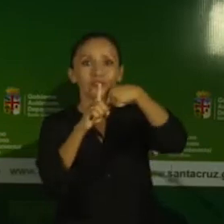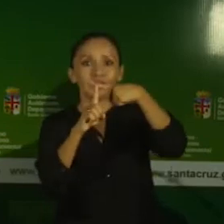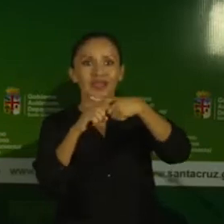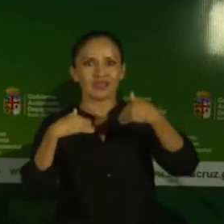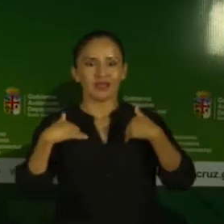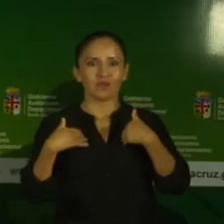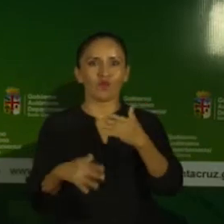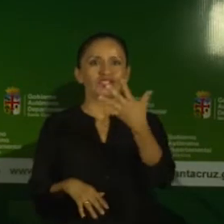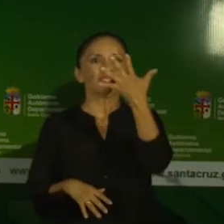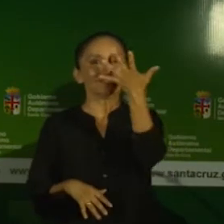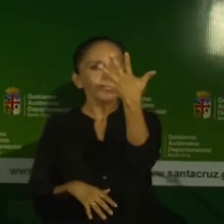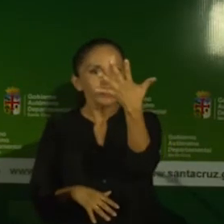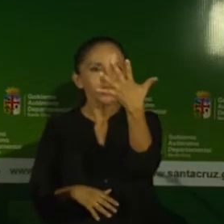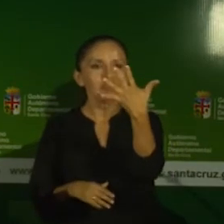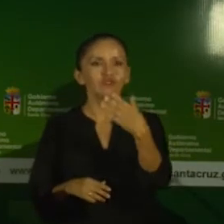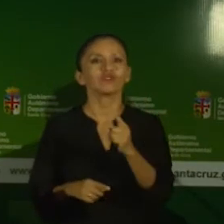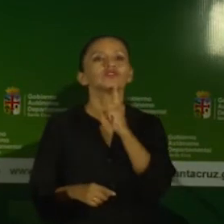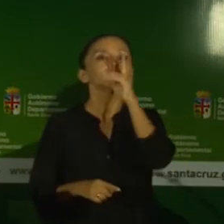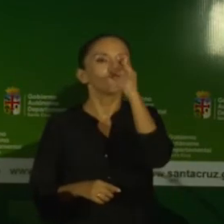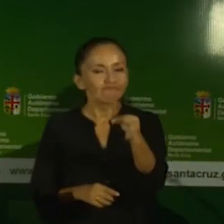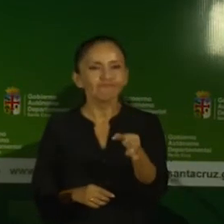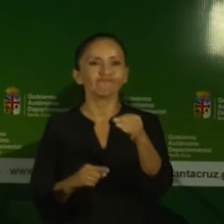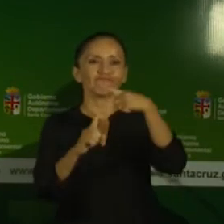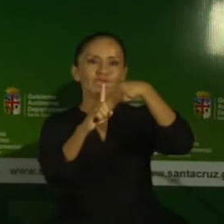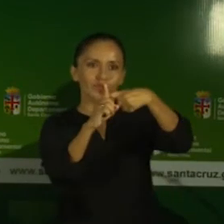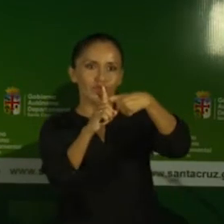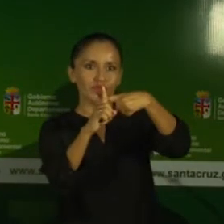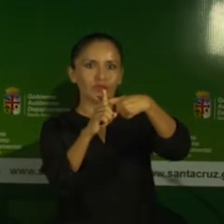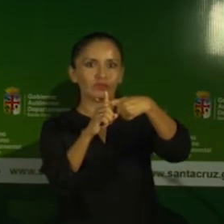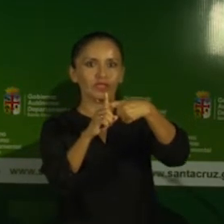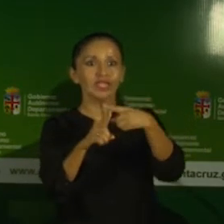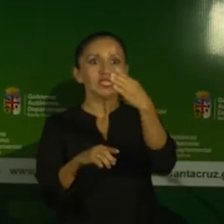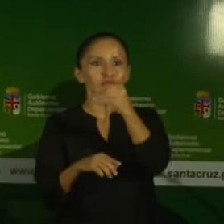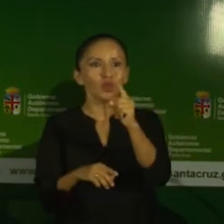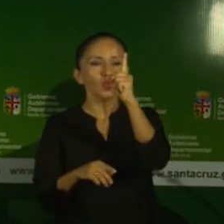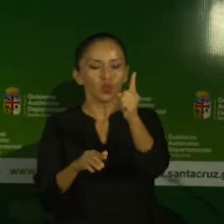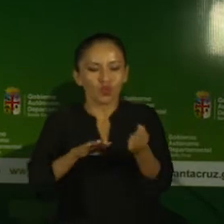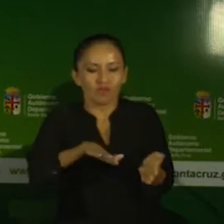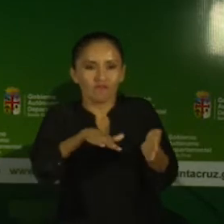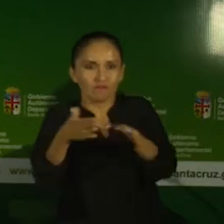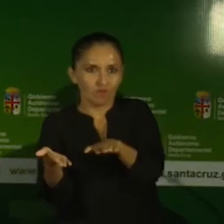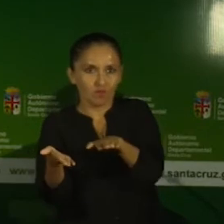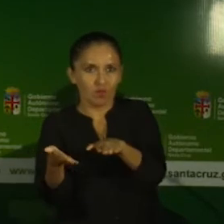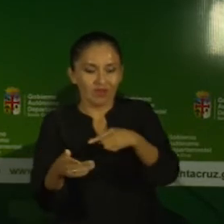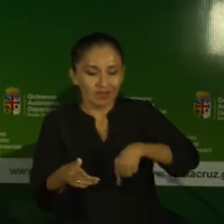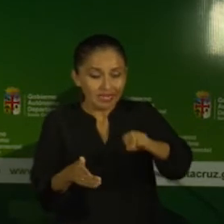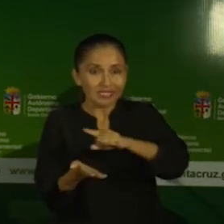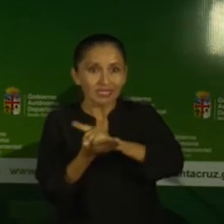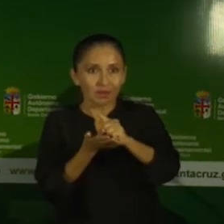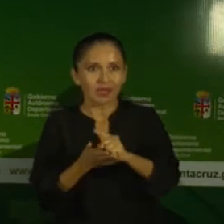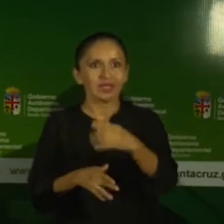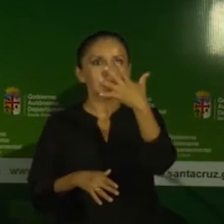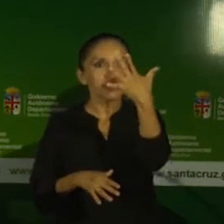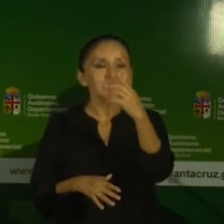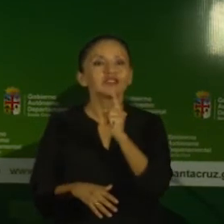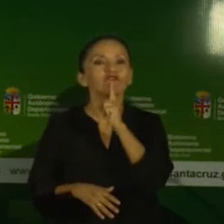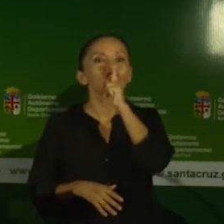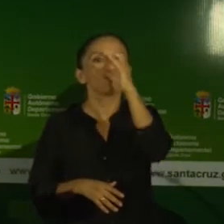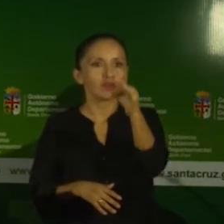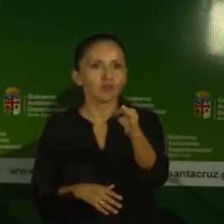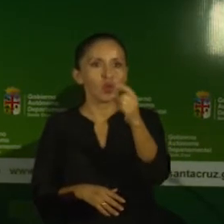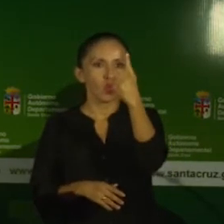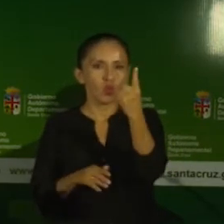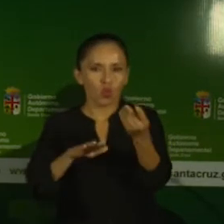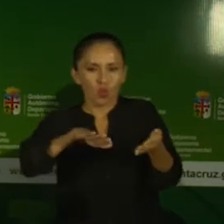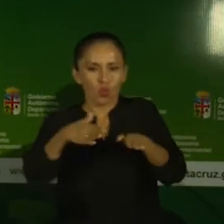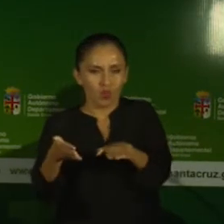Tenemos 5 casos confirmados y el fallecido que ya reportamos esta semana. 5 confirmados y